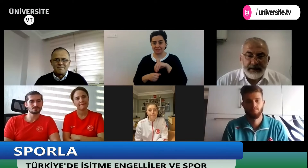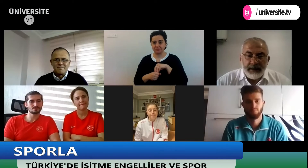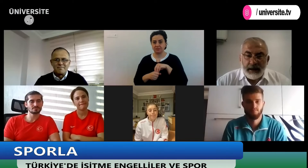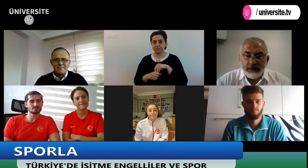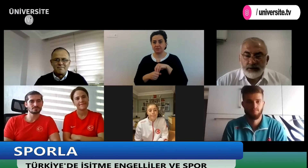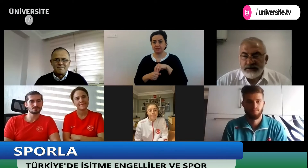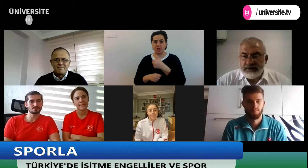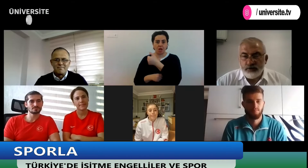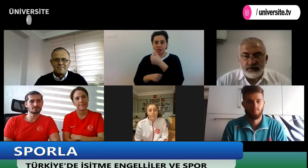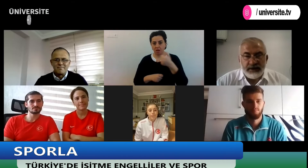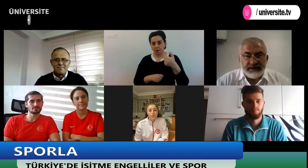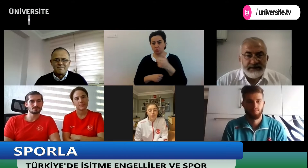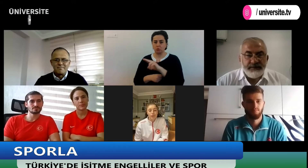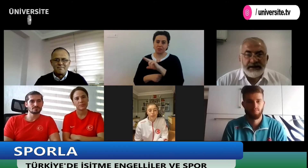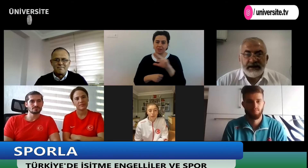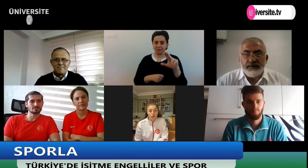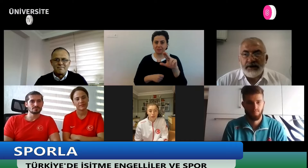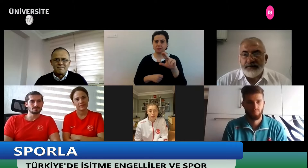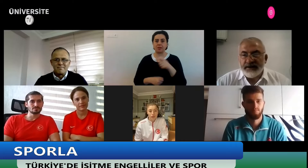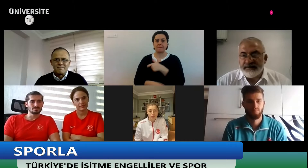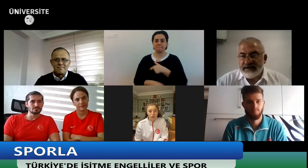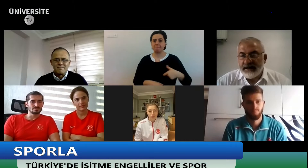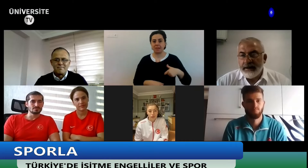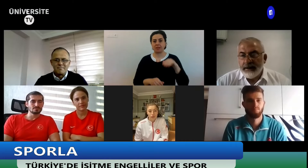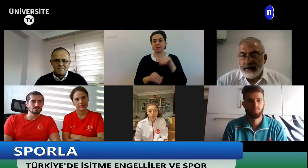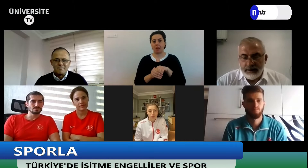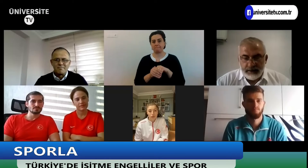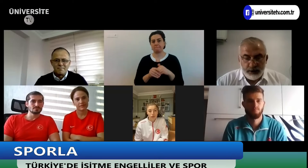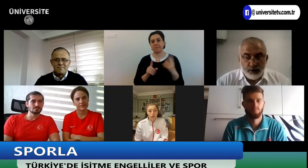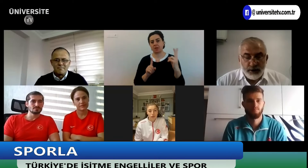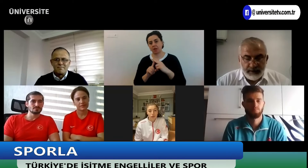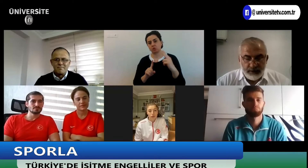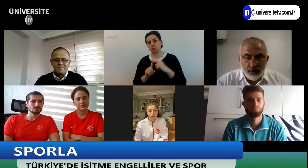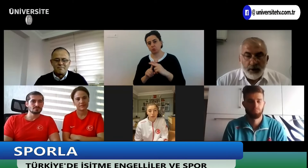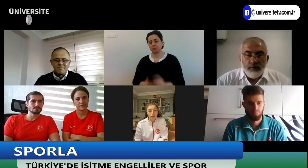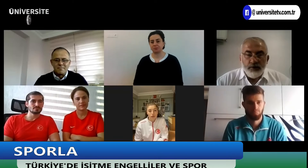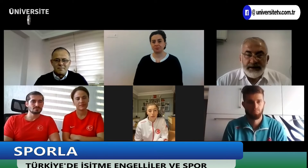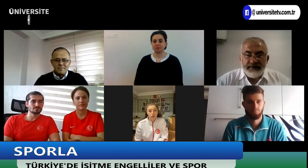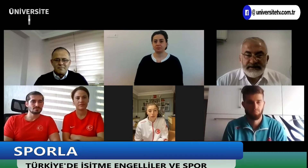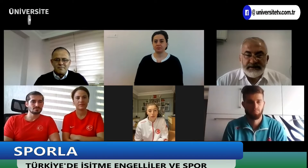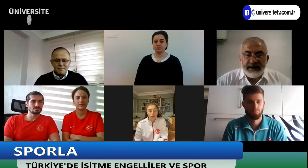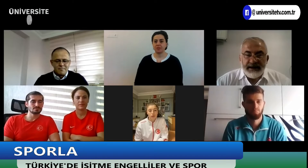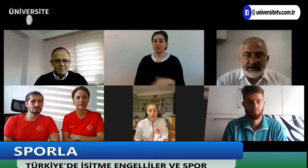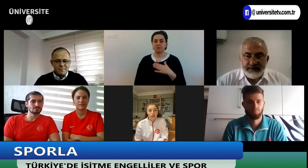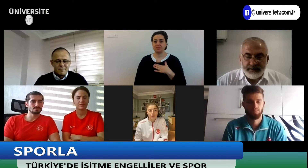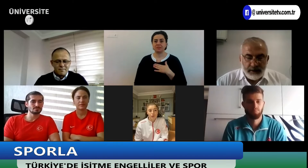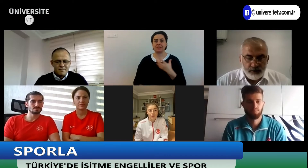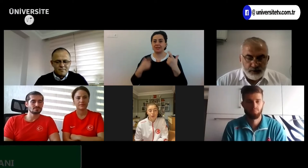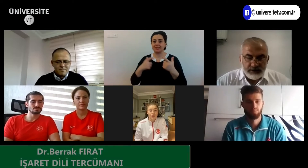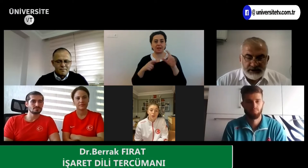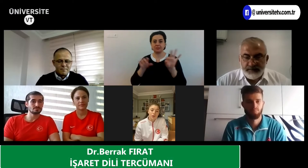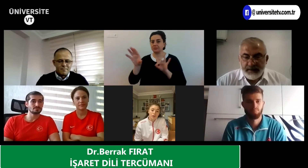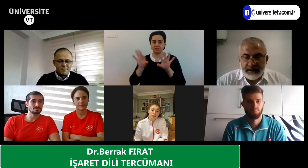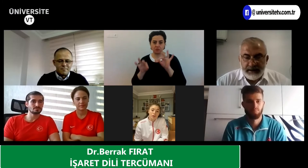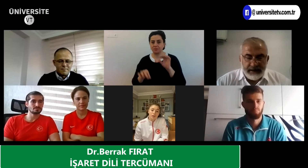de 600-700 tanesi milli takım kamplarımızda görev alıyor. Bunları biz nerelerden